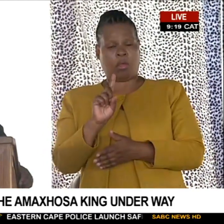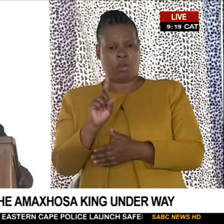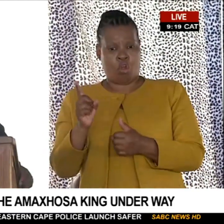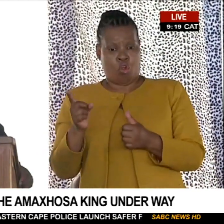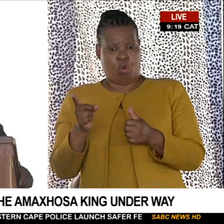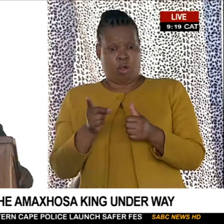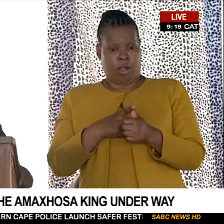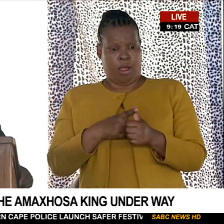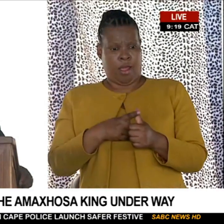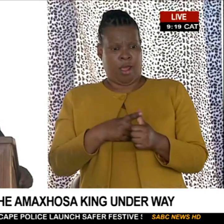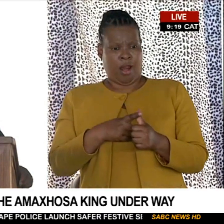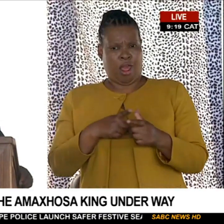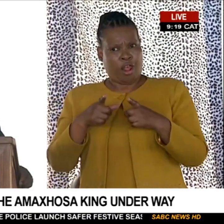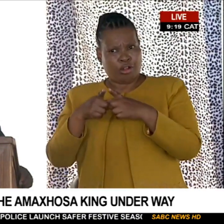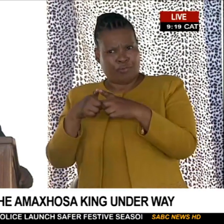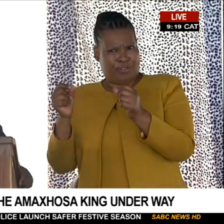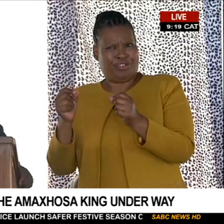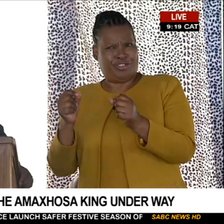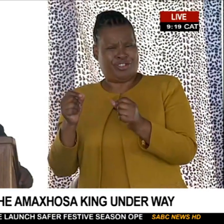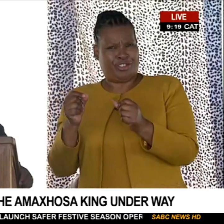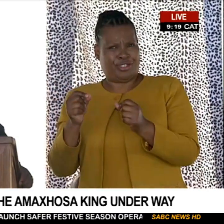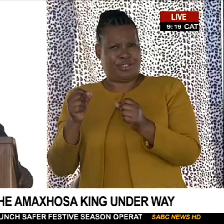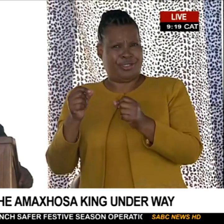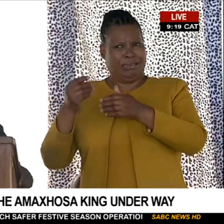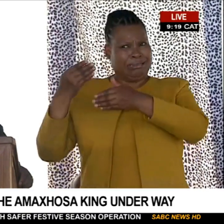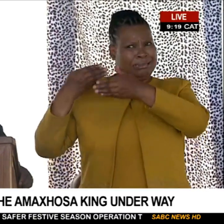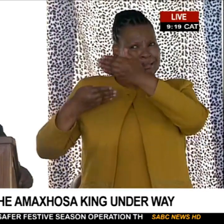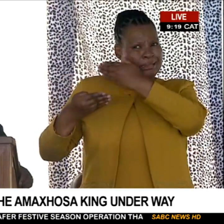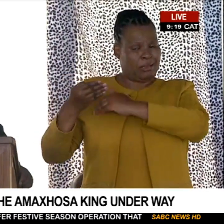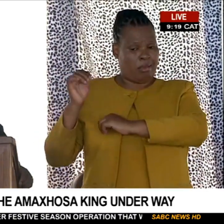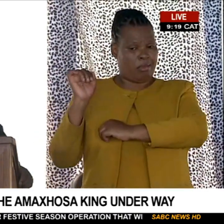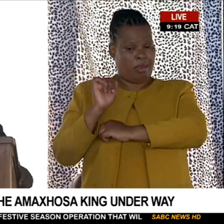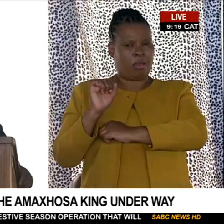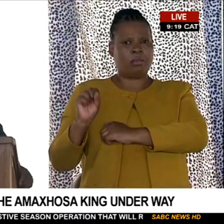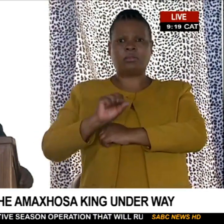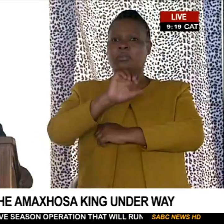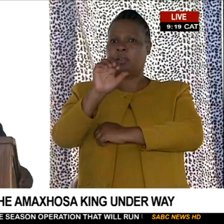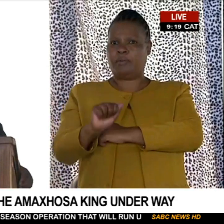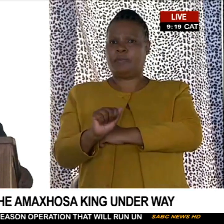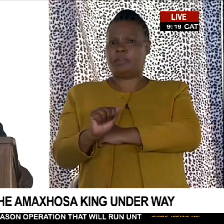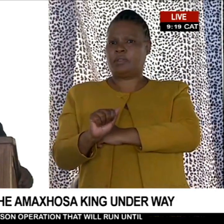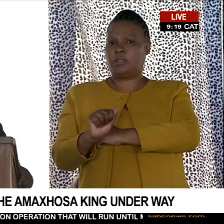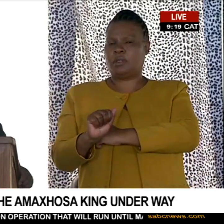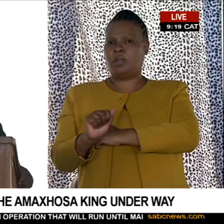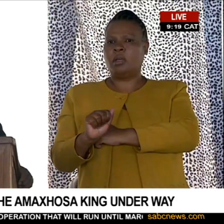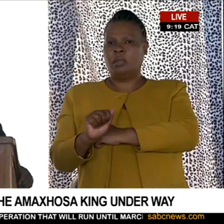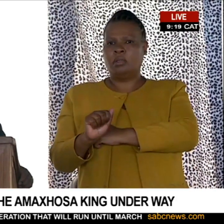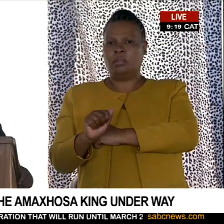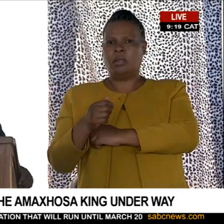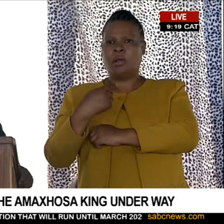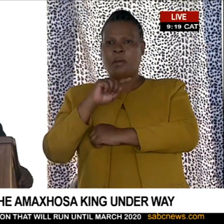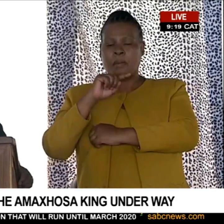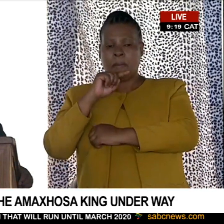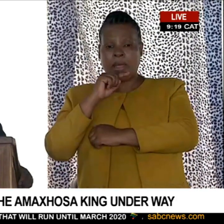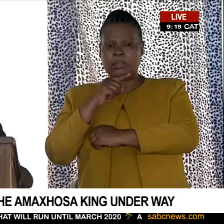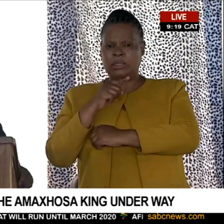njengoba ebesetshilo uGeneral Mgwebi, unga kange utete nge